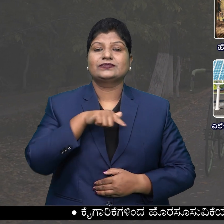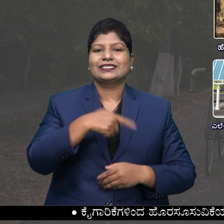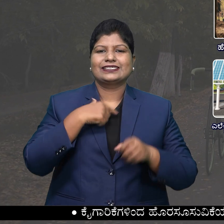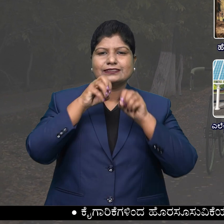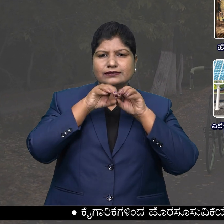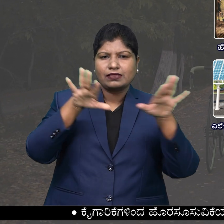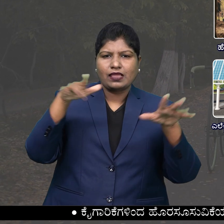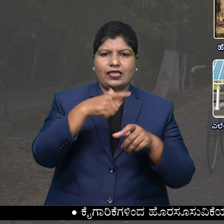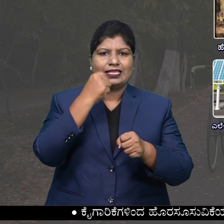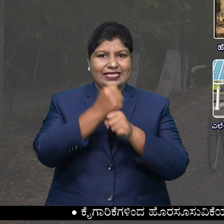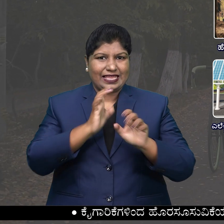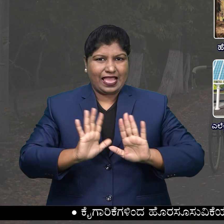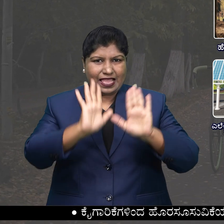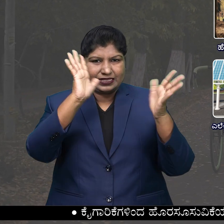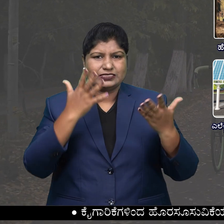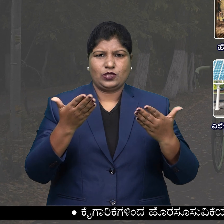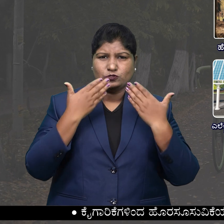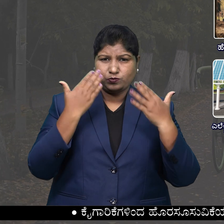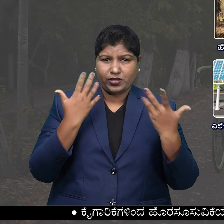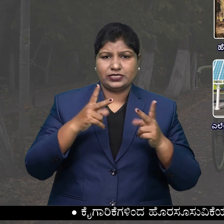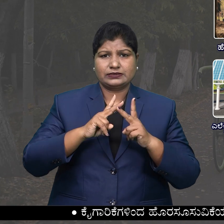ಕೈಗಾರಿಕೆಗಳಿಂದ ಹೊರಸೂಸುವಿಕೆಯನ್ನ ಪರಿಶೀಲಿಸಬೇಕು ಮತ್ತು ನಿಯಂತ್ರಿಸಬೇಕು.